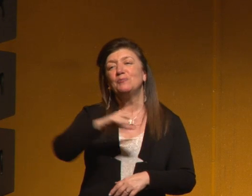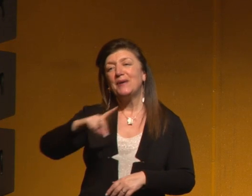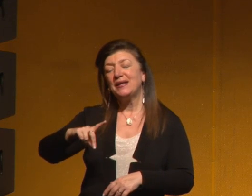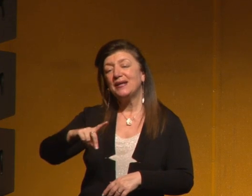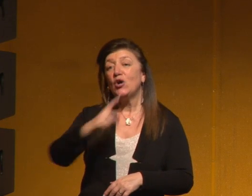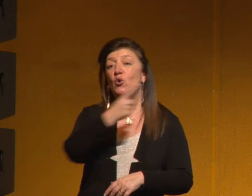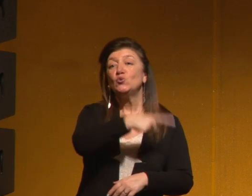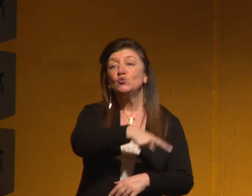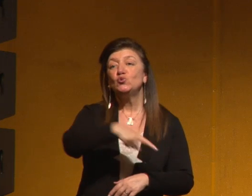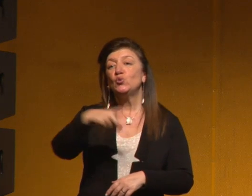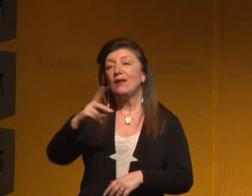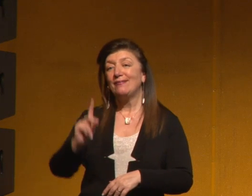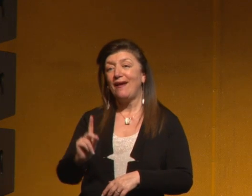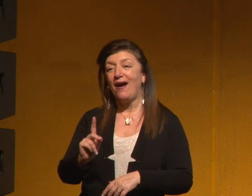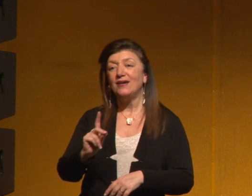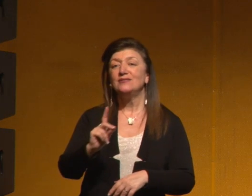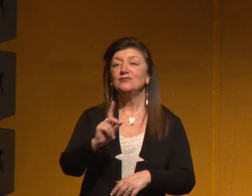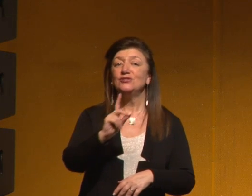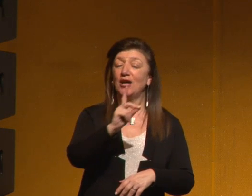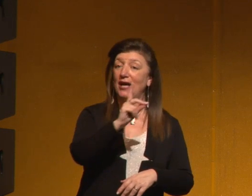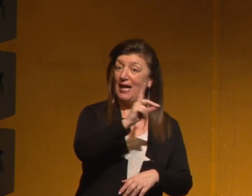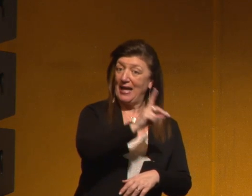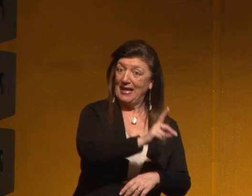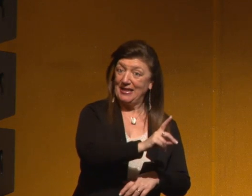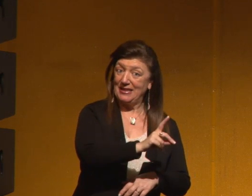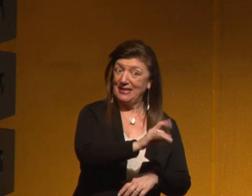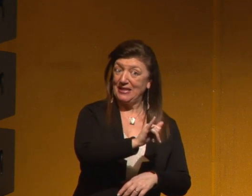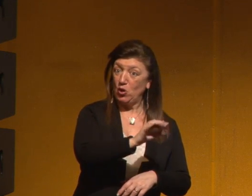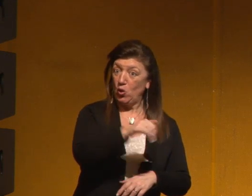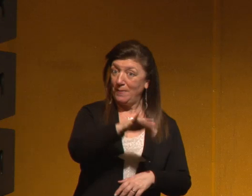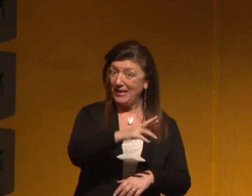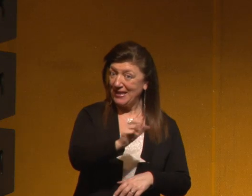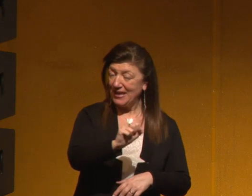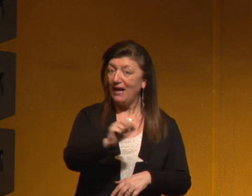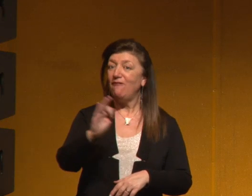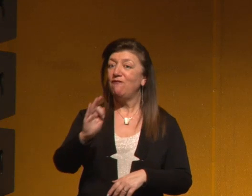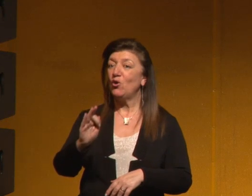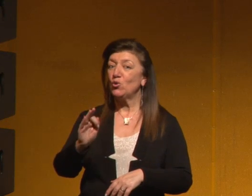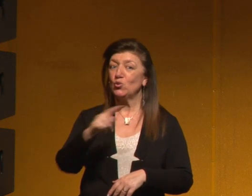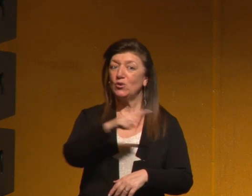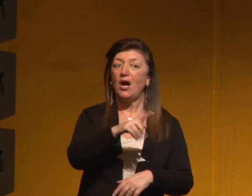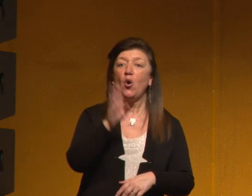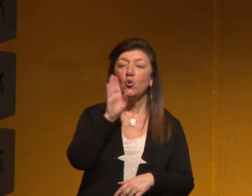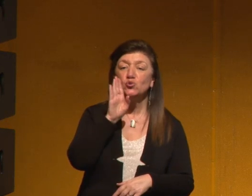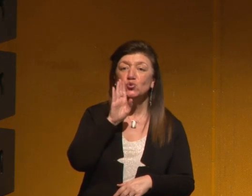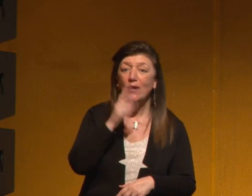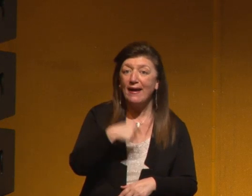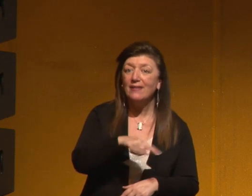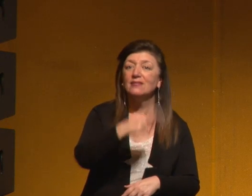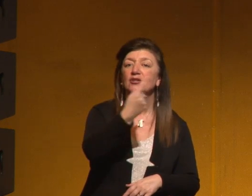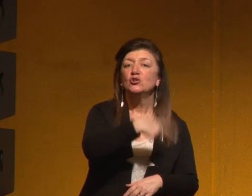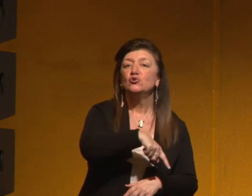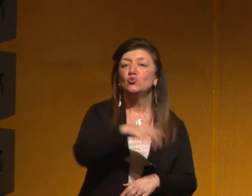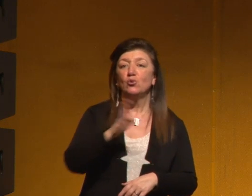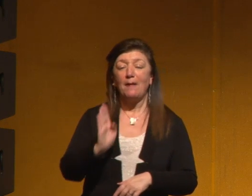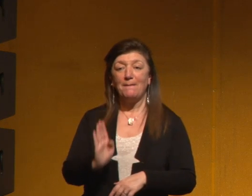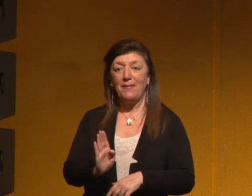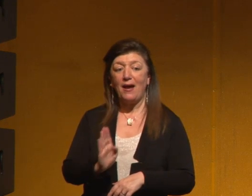de angelis a daniele cardi ad aa diomira fortunato ai nostri consulenti andrea bajani giulia blasi